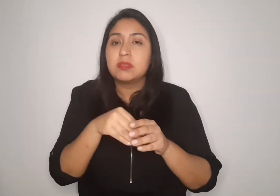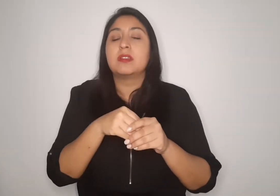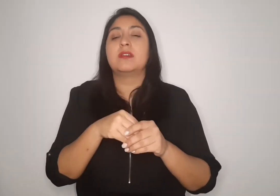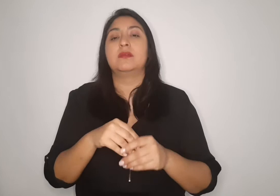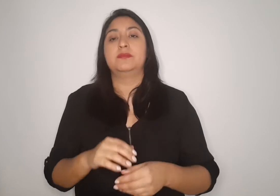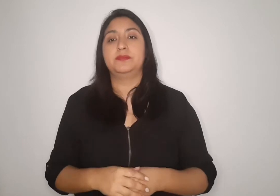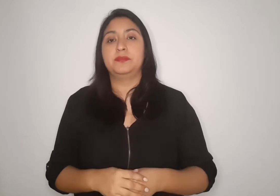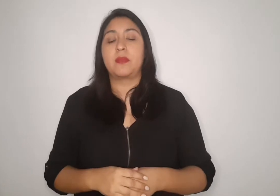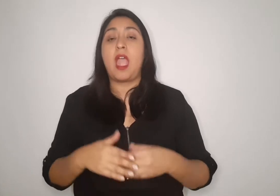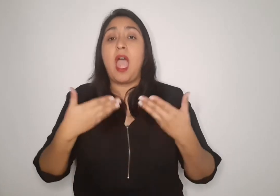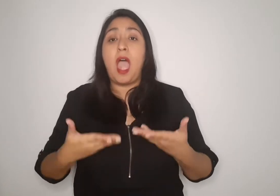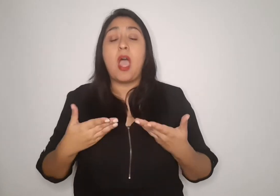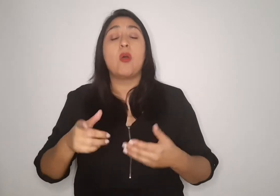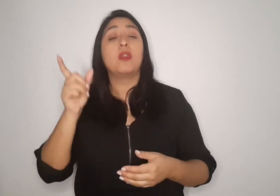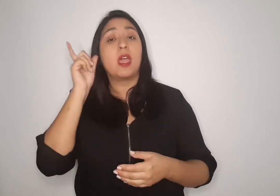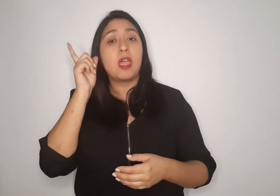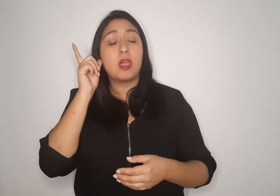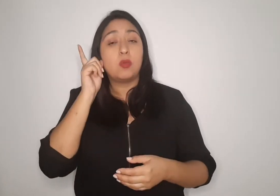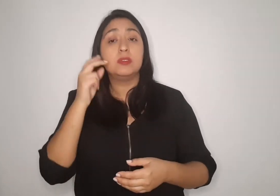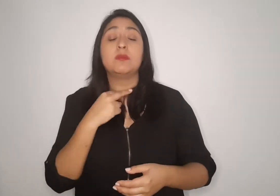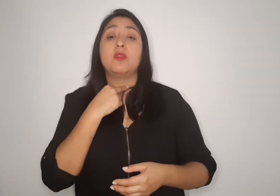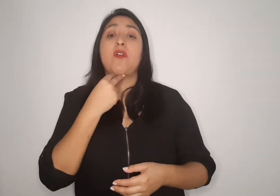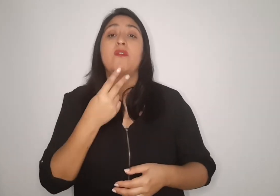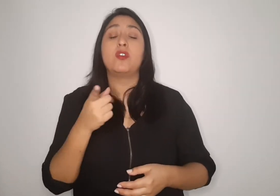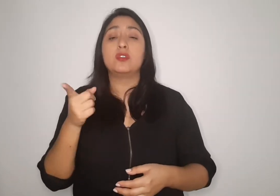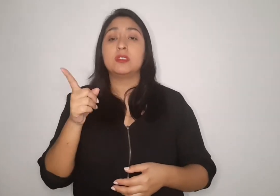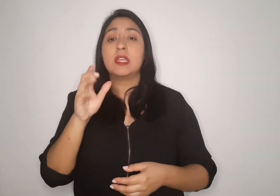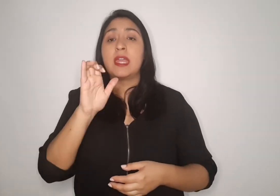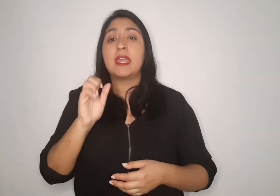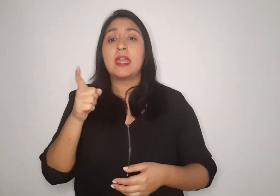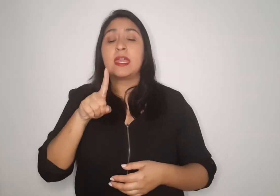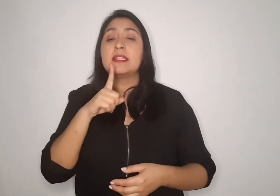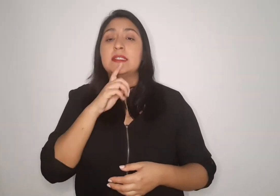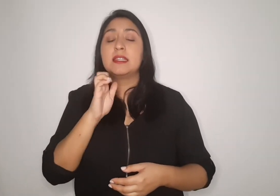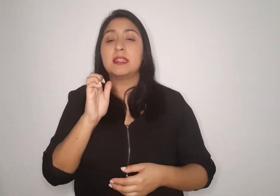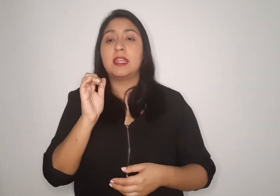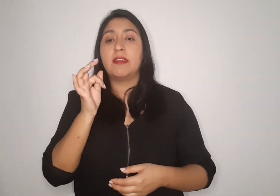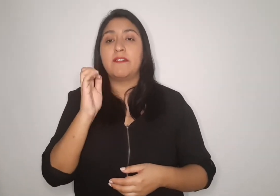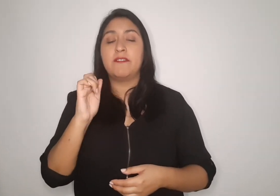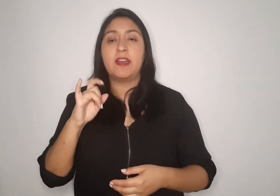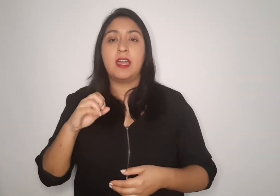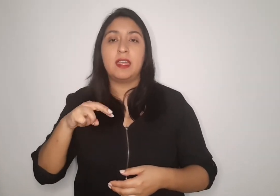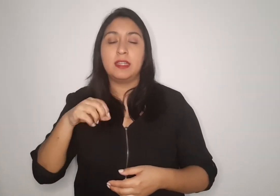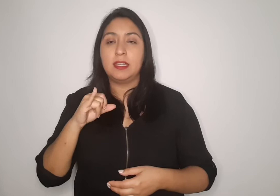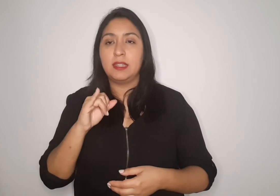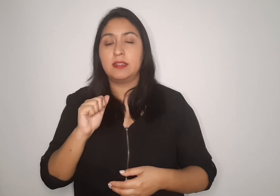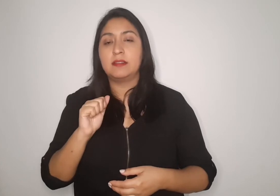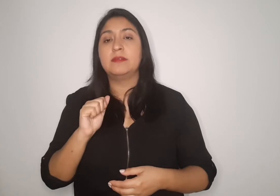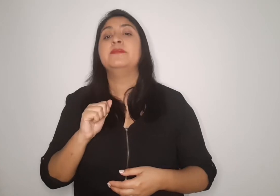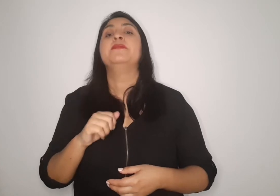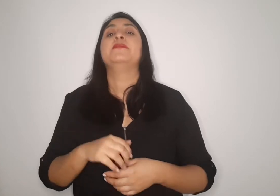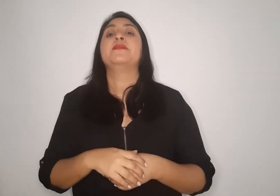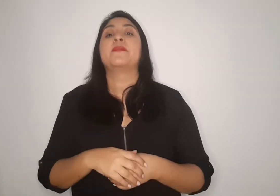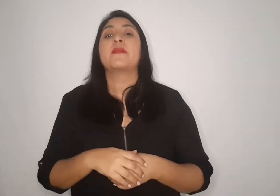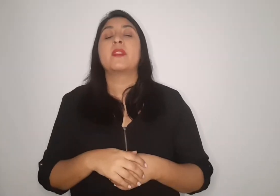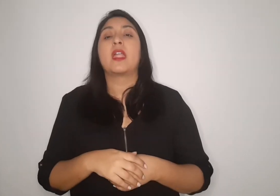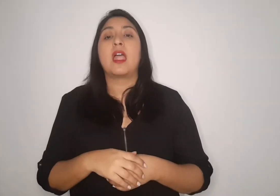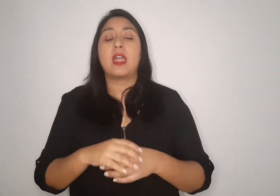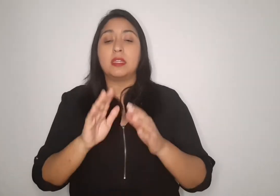Stephanie Preller algunas historias que surgen de la memoria capturada en el libro Plaza del Mulato Gil de Castro, Arte y Ciudad,